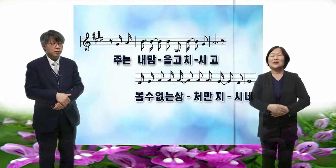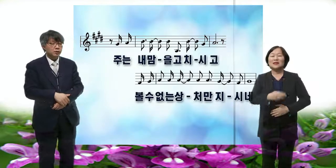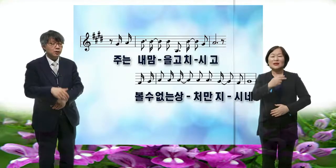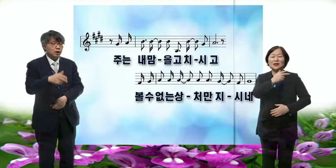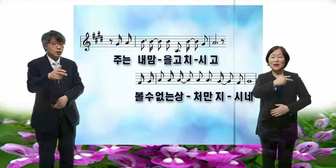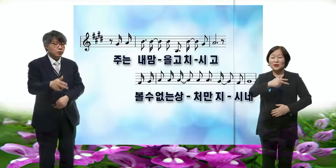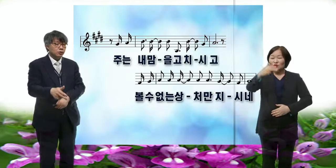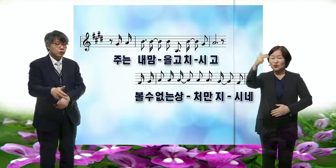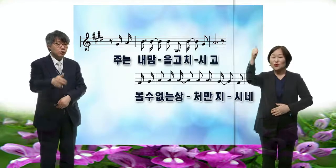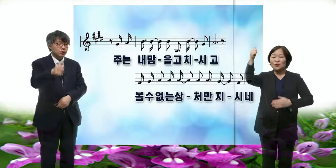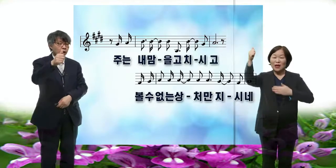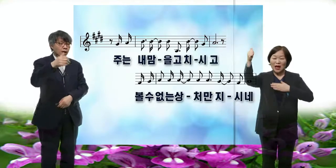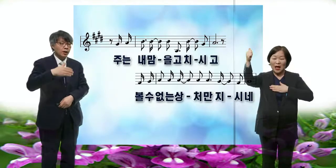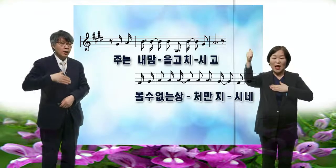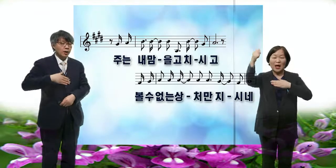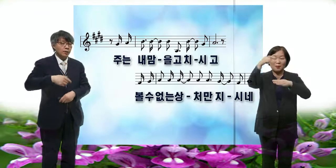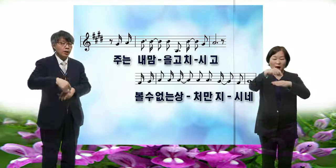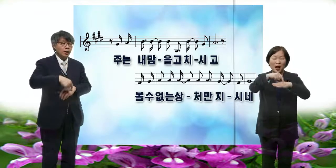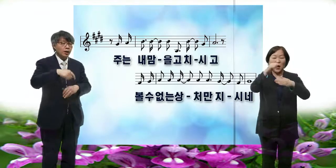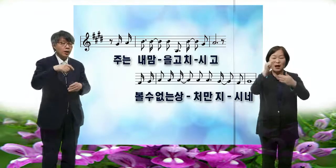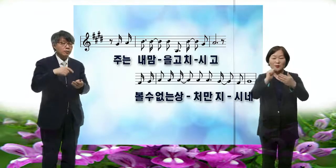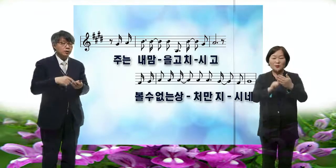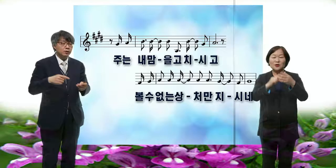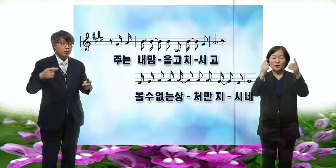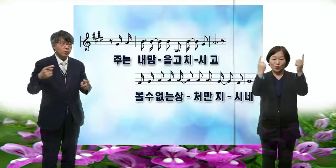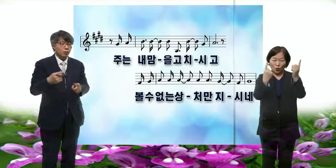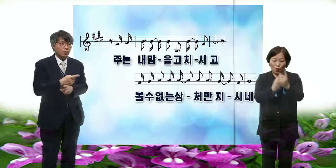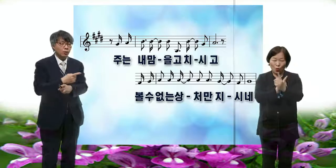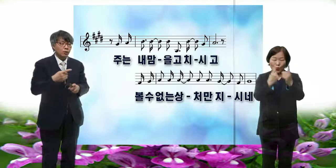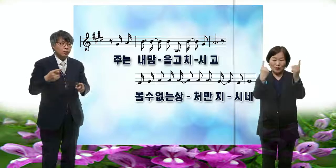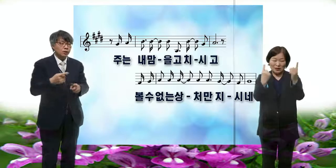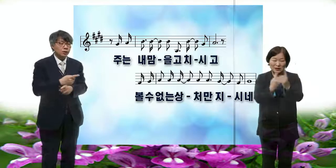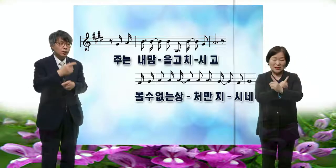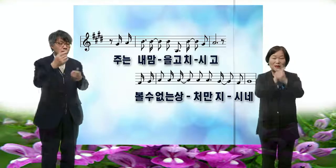아버지, 주는 내 마음을